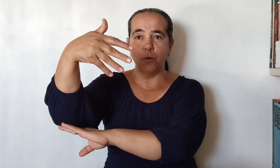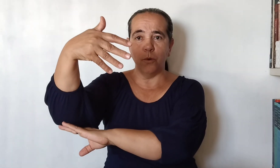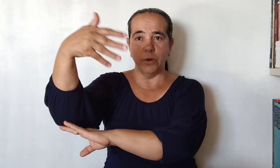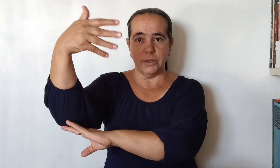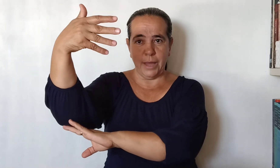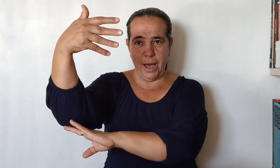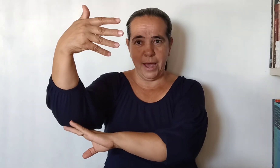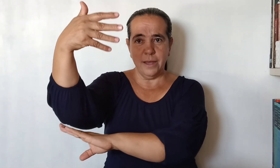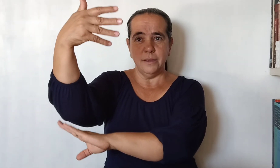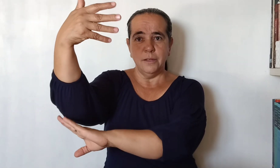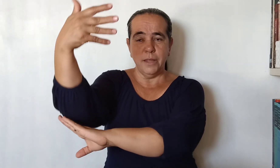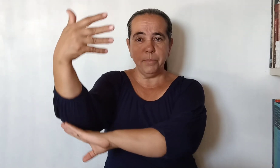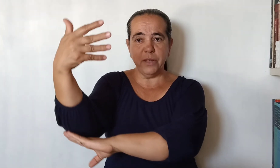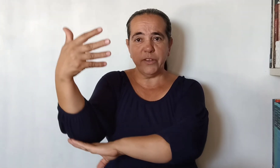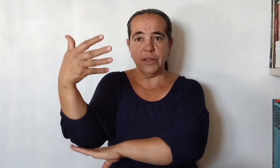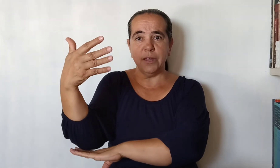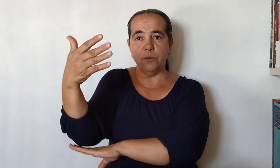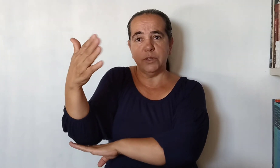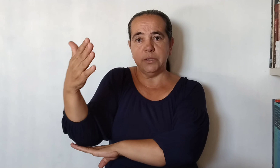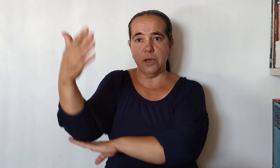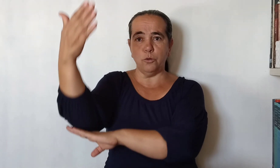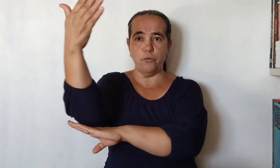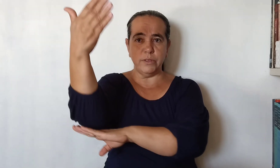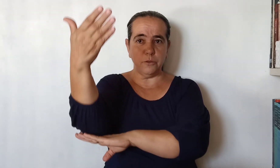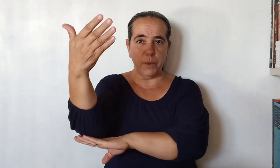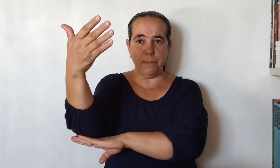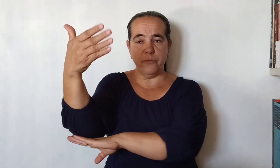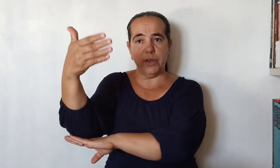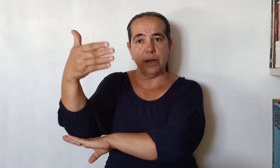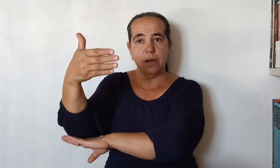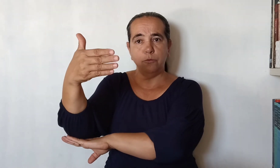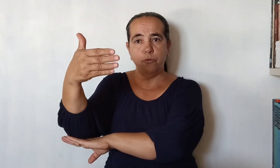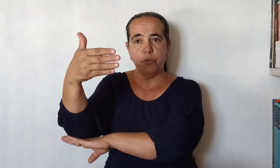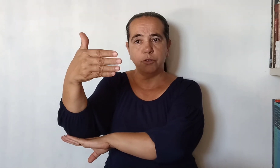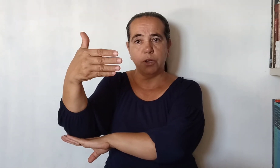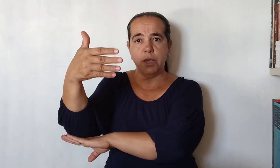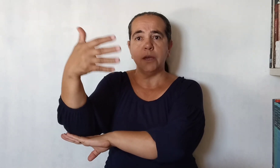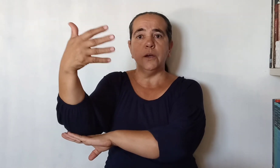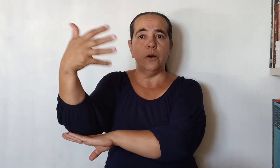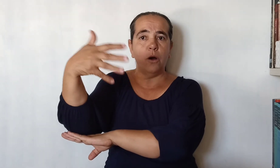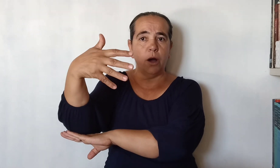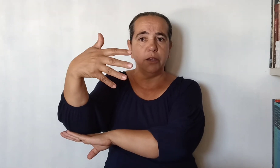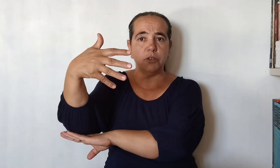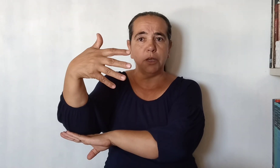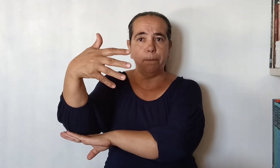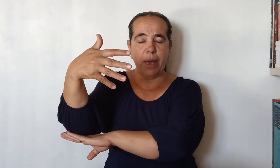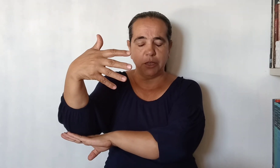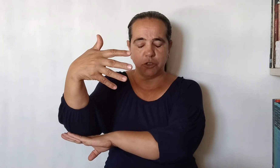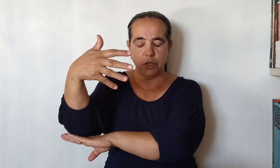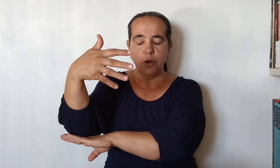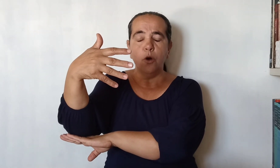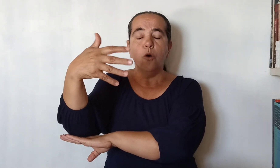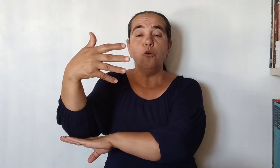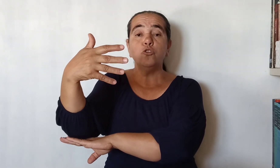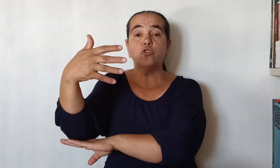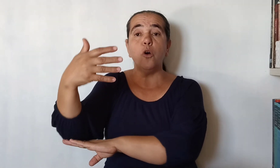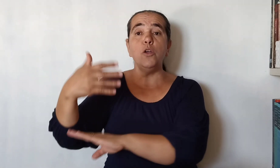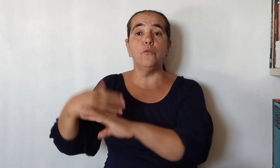Trigo, tá? Nem precisa fazer tanto assim, é que eu tô fazendo bem para ficar no vídeo ali. Ó, isso aqui pende. O joio,